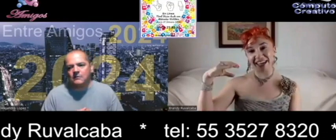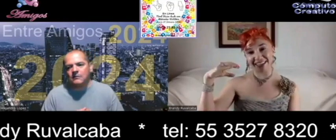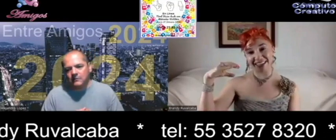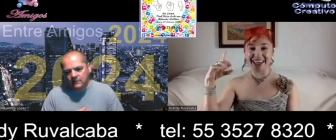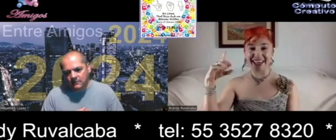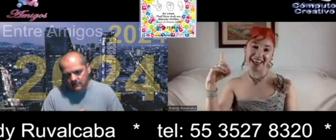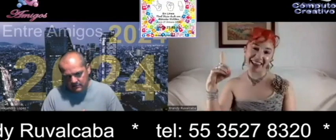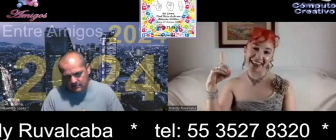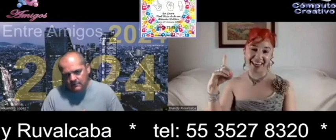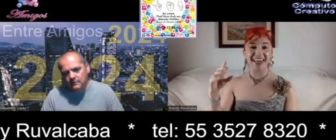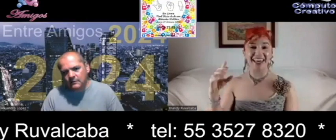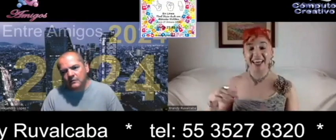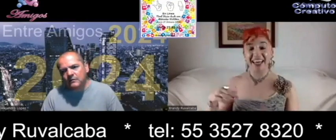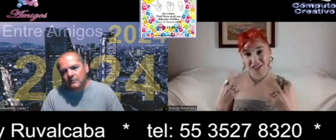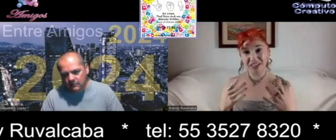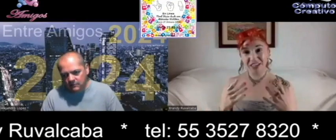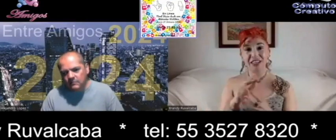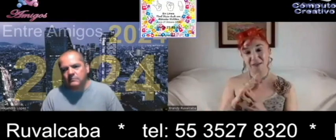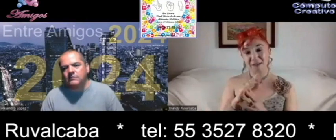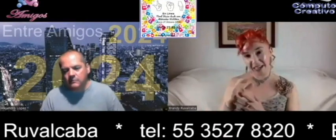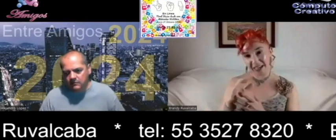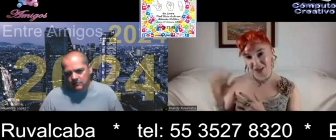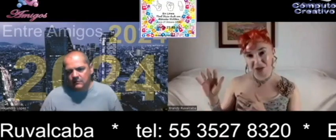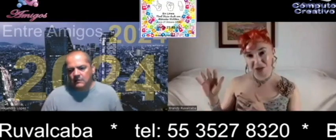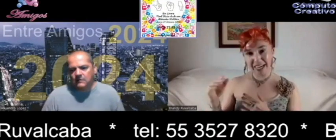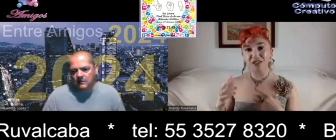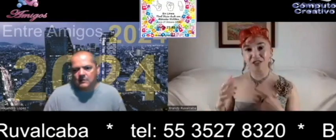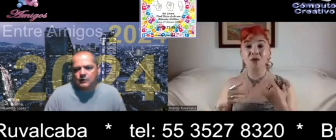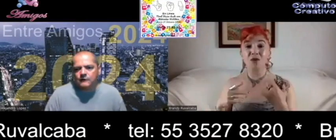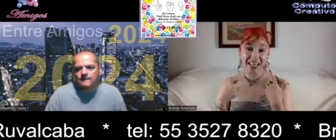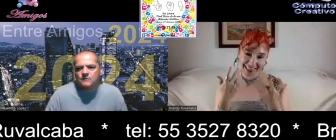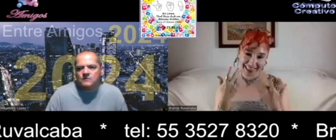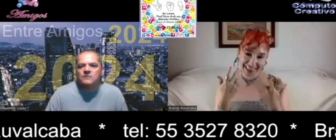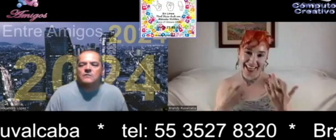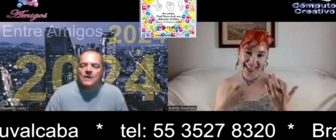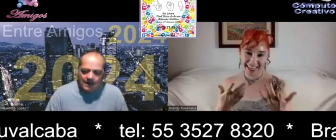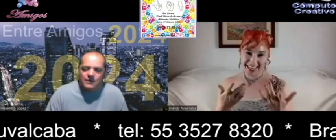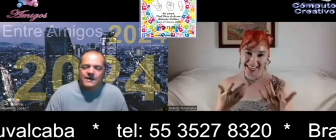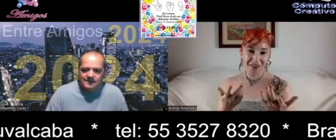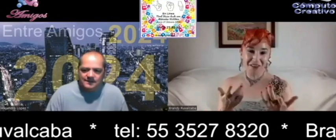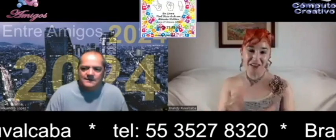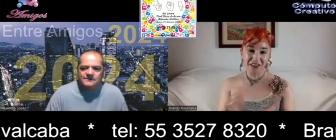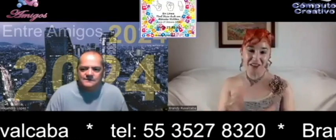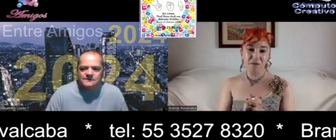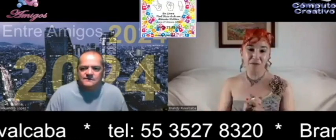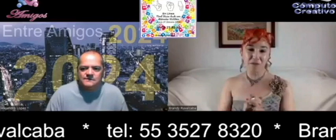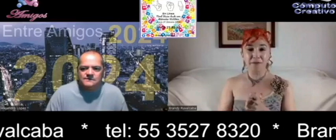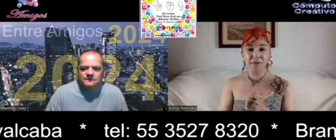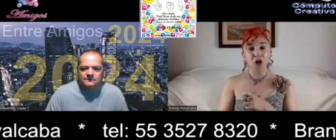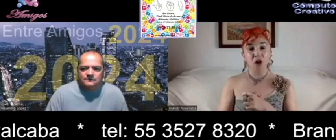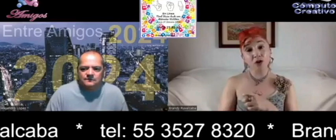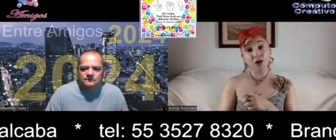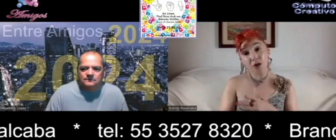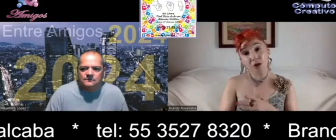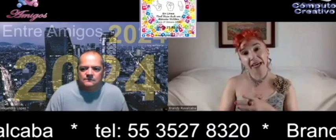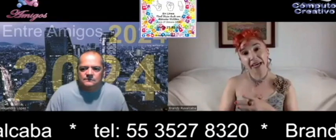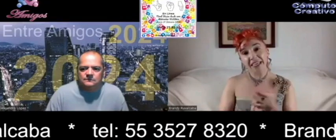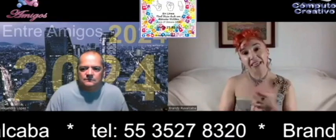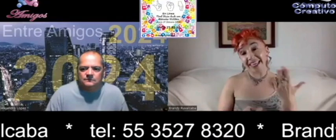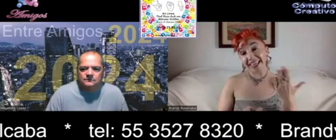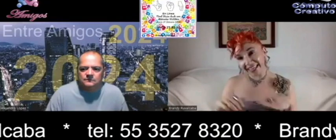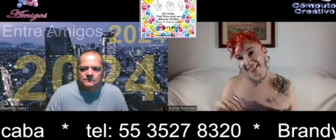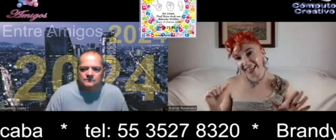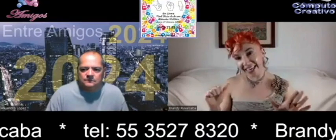B, C, D, eso se llama dactilología, que es como deletrear, ¿no? ok, Entonces, sí, por ejemplo, los